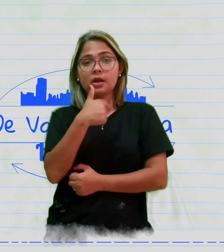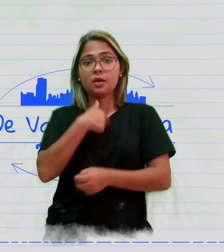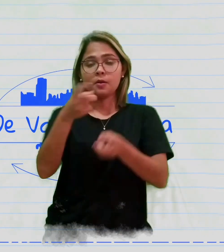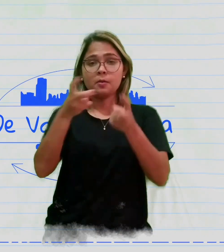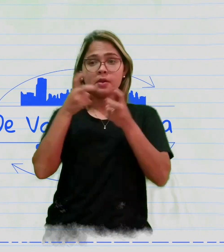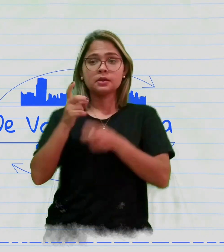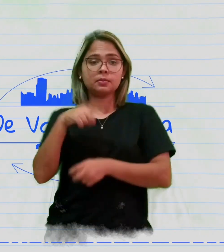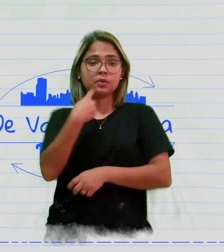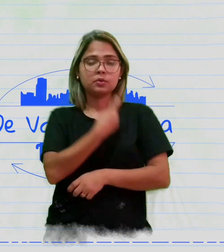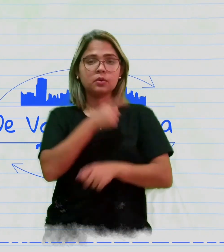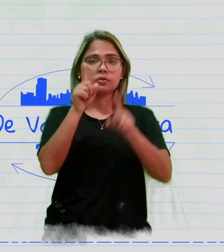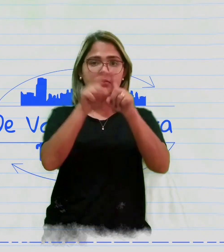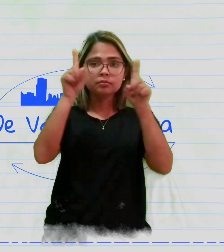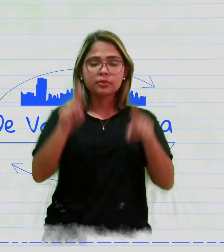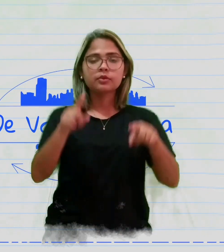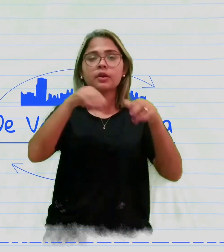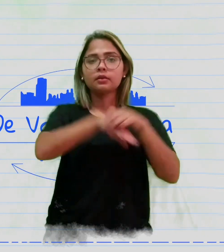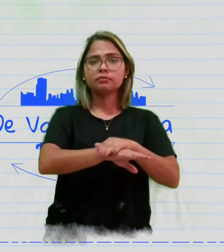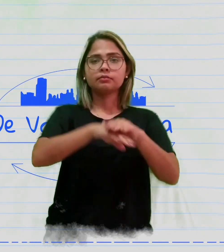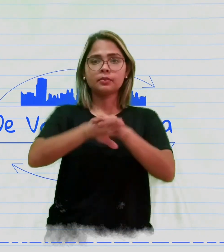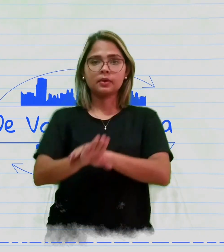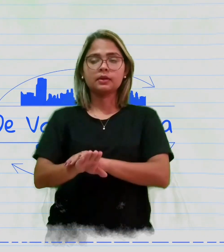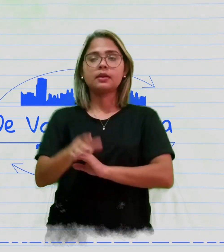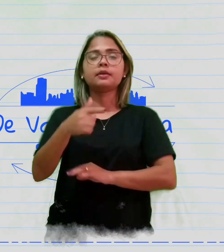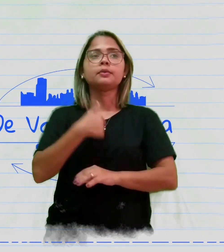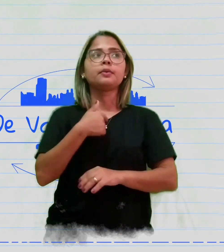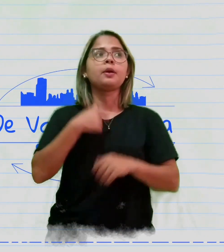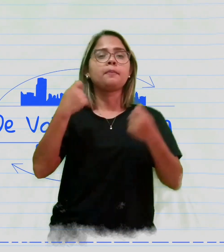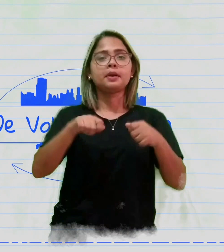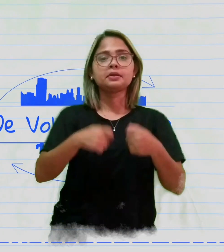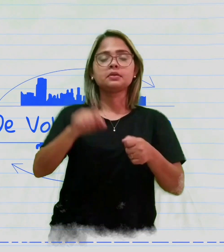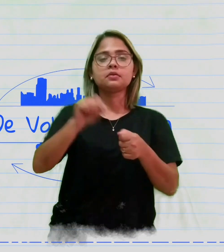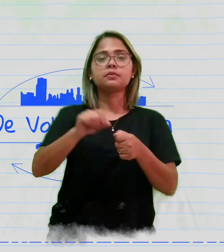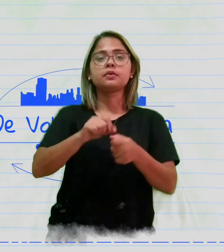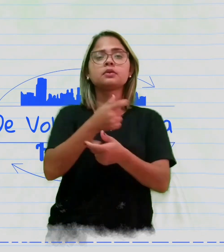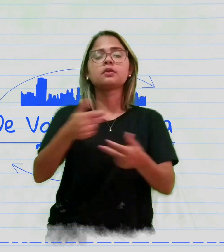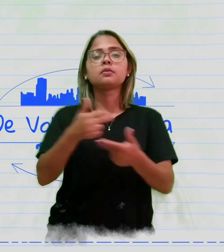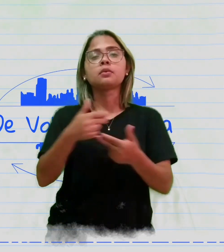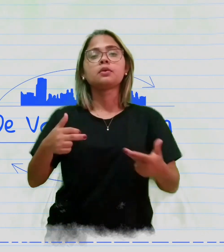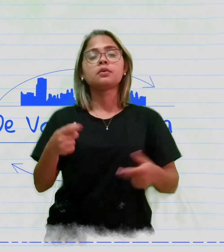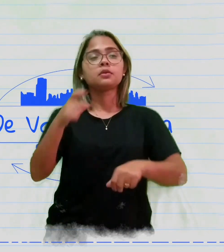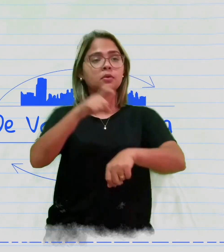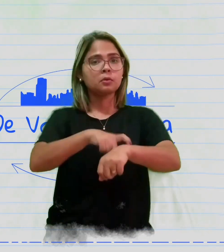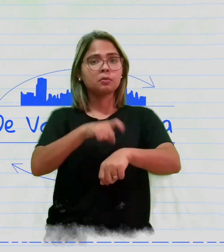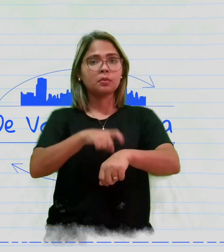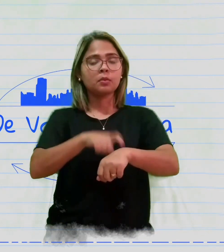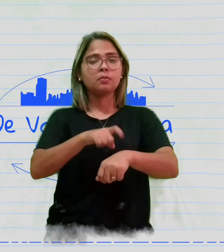percebi que os nossos projetos estavam ficando engavetados, eu fiquei, preciso produzir alguma coisa. Em um momento de leitura de